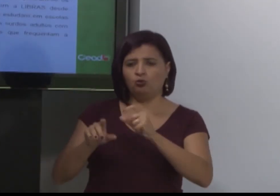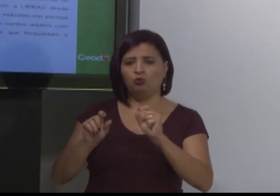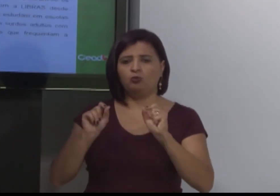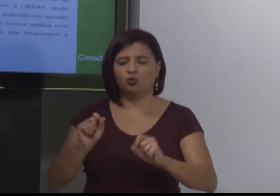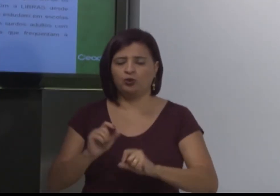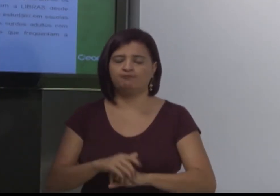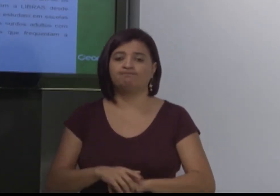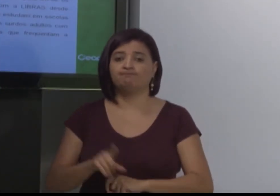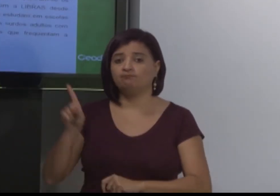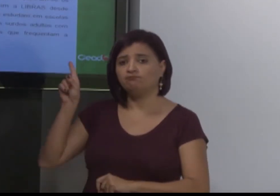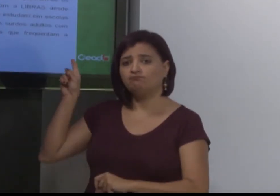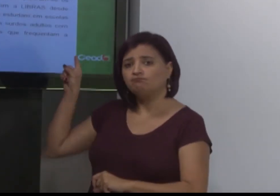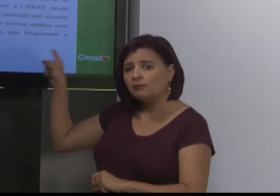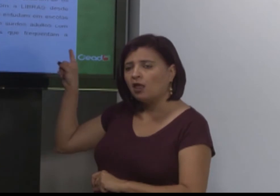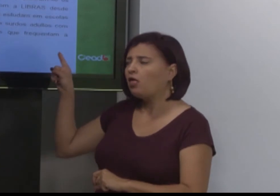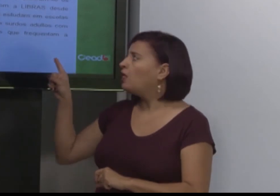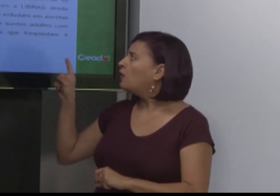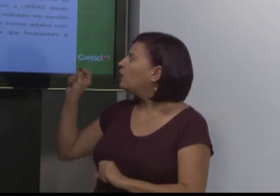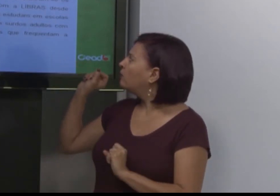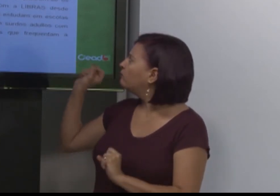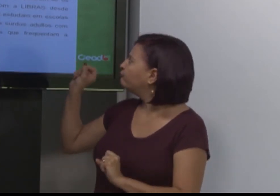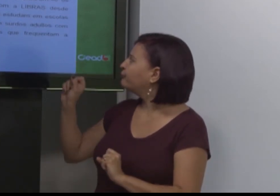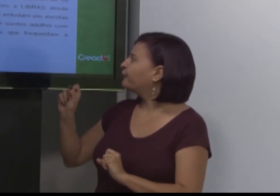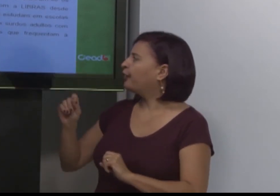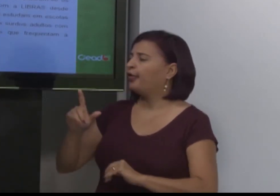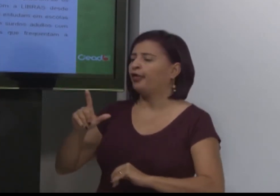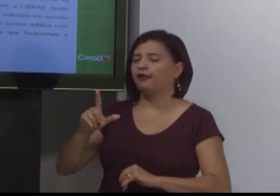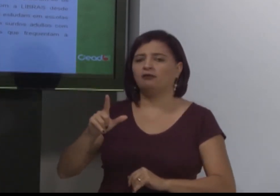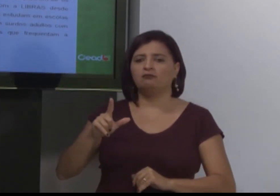A respeito do nível intermediário,